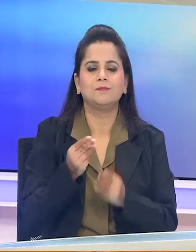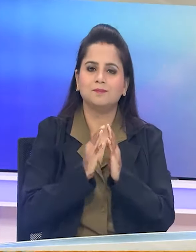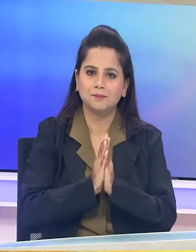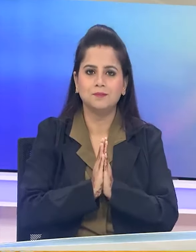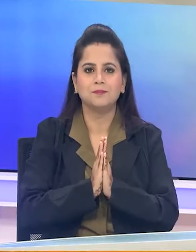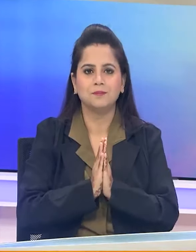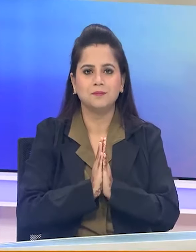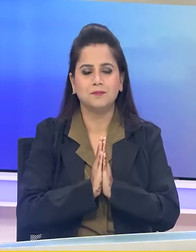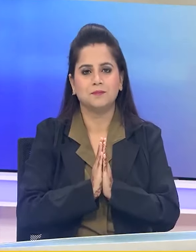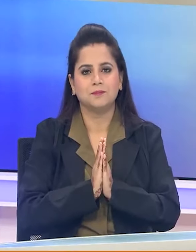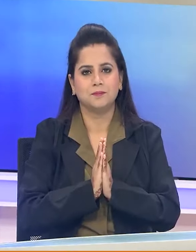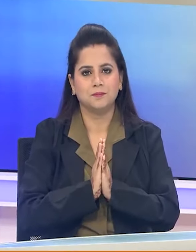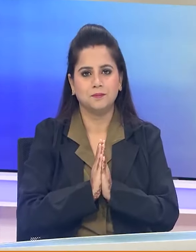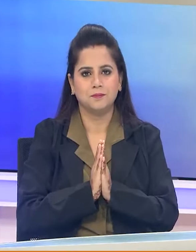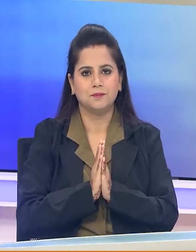नमस्कार